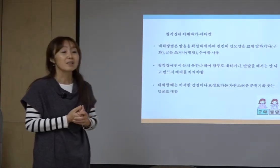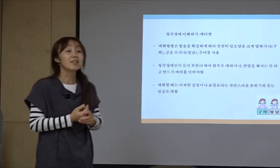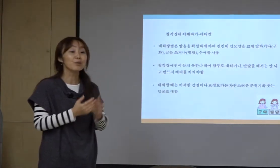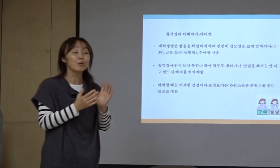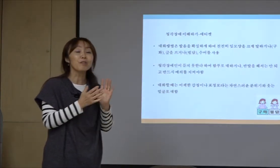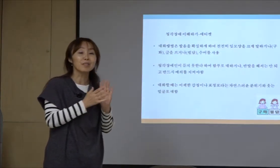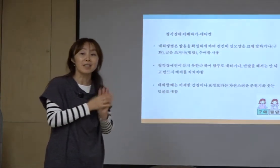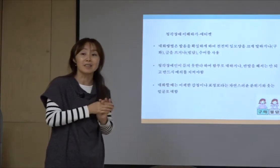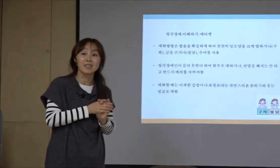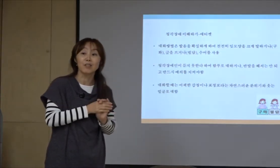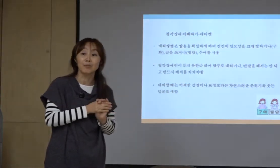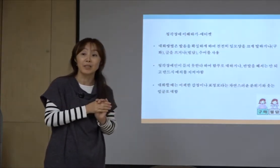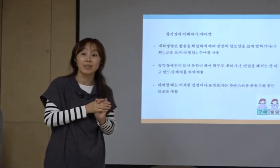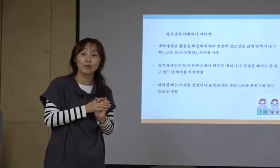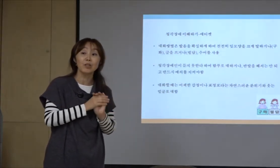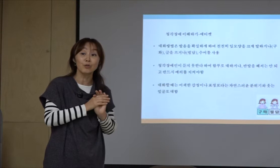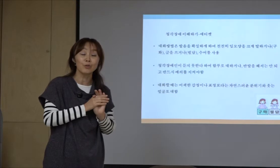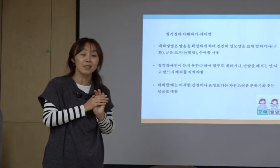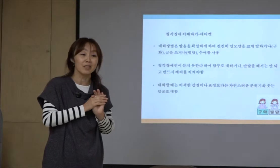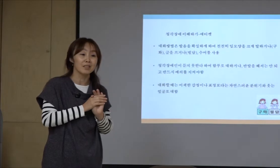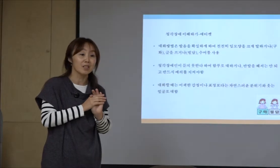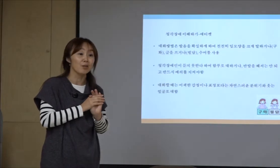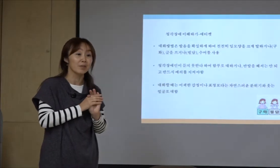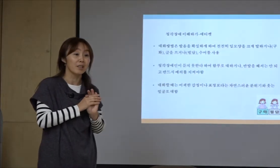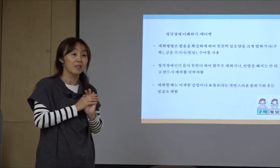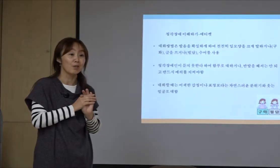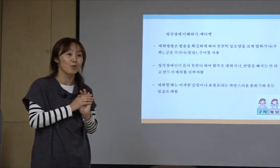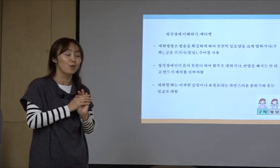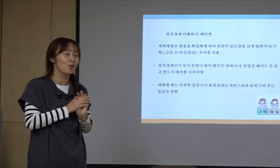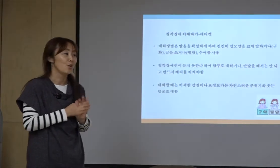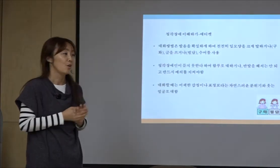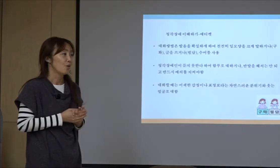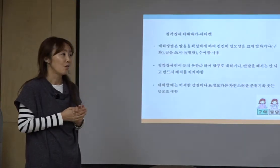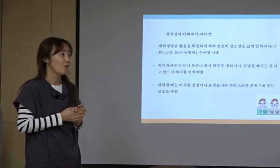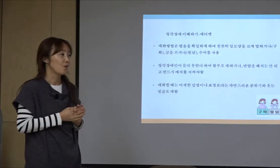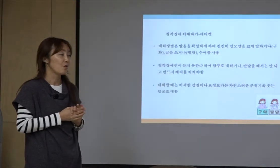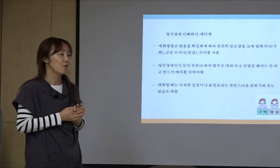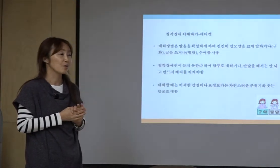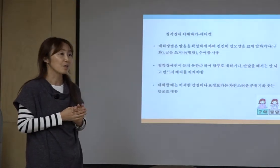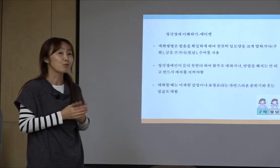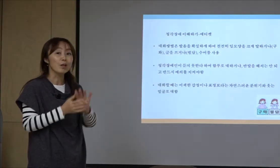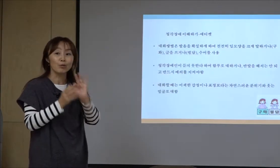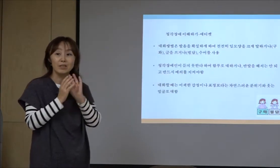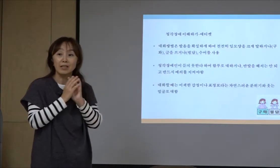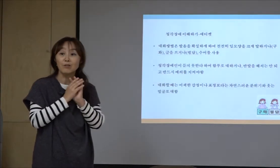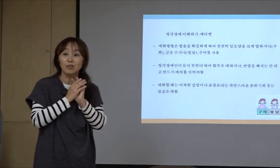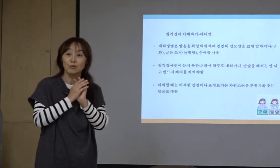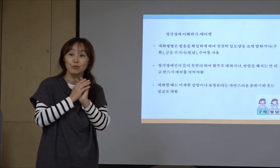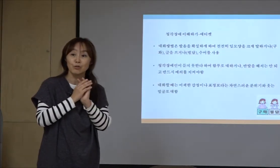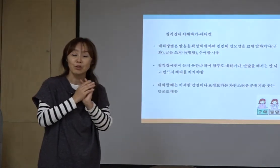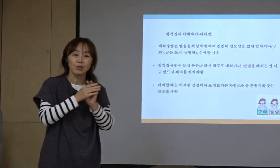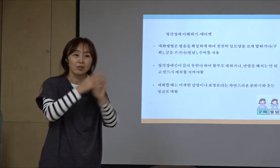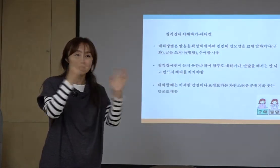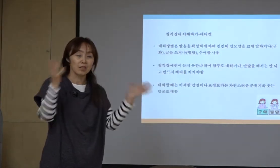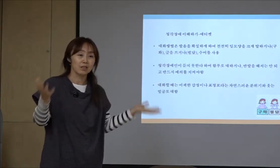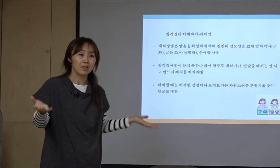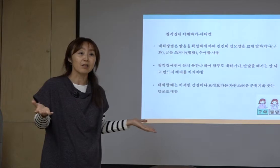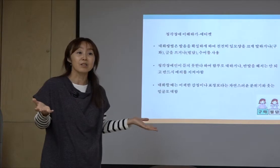그래서 통역사라는 직업이 수화 통역사라는 직업이 생긴 거고 이제 국가공인 자격증으로 이제 자격증